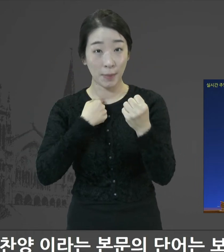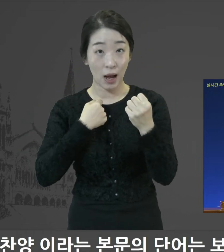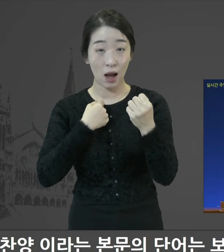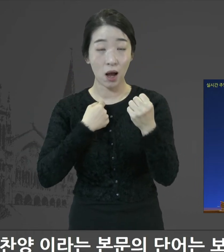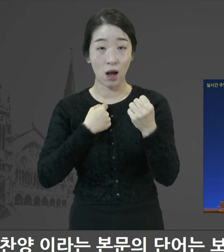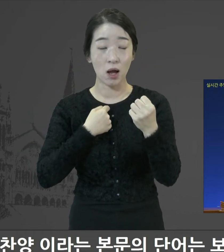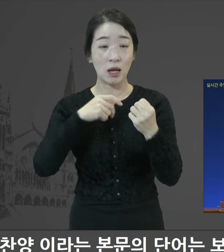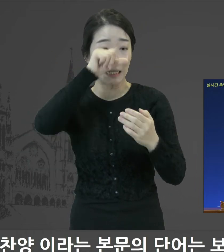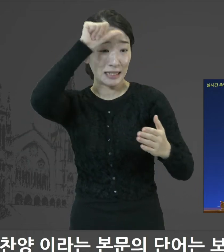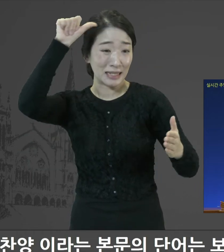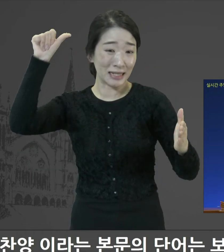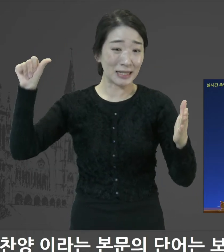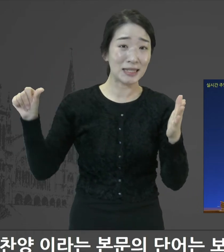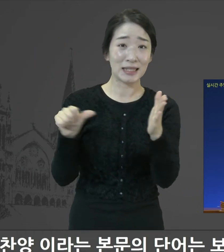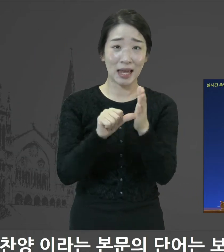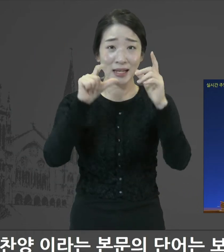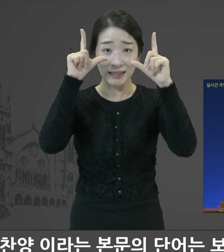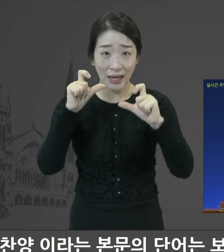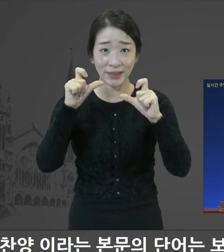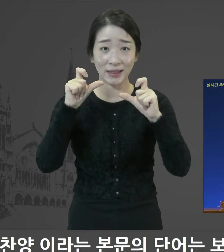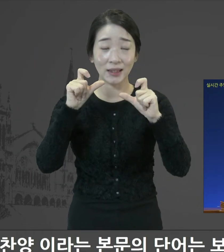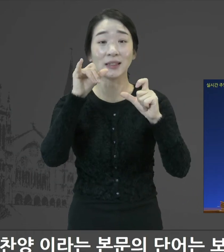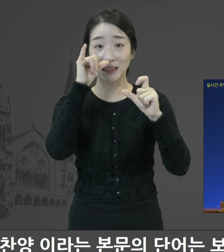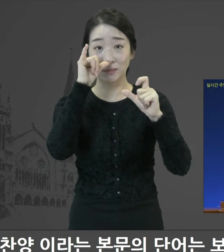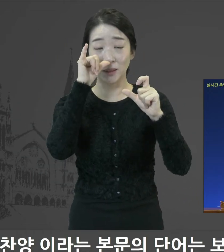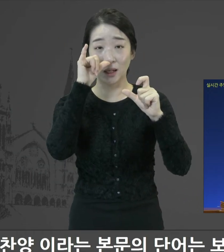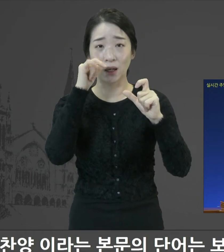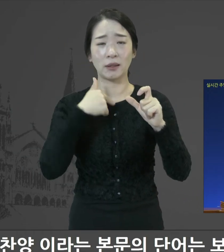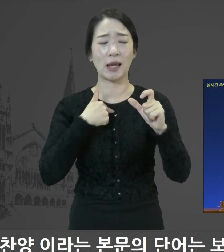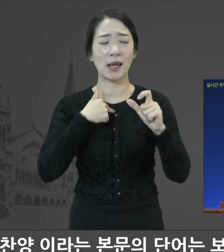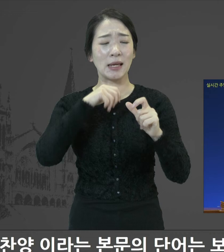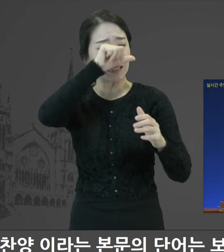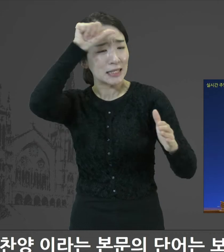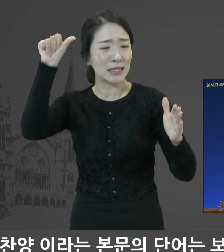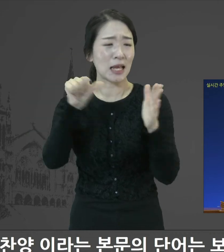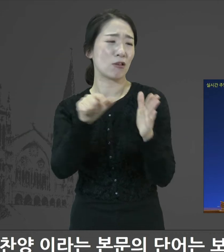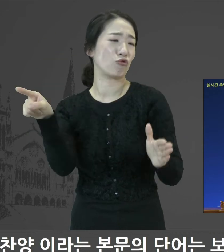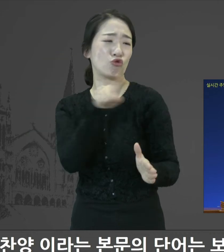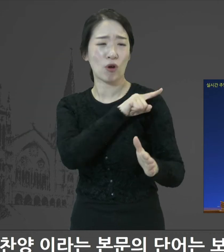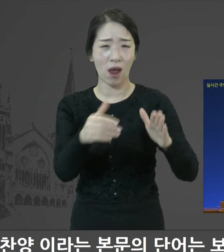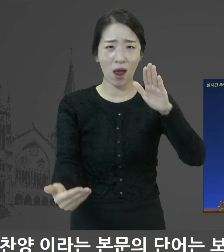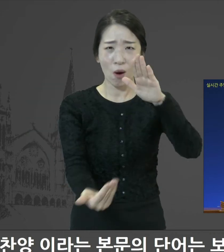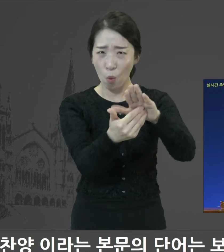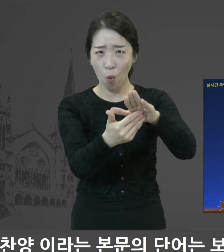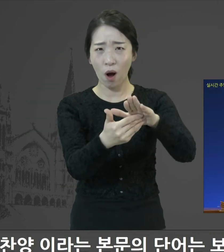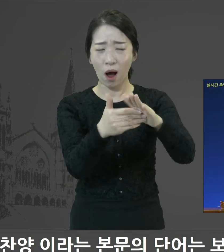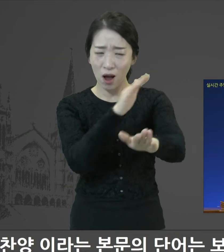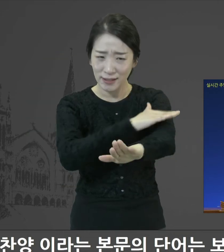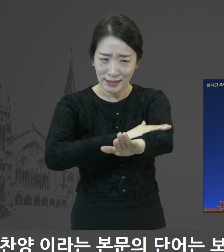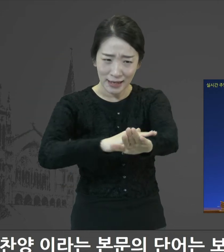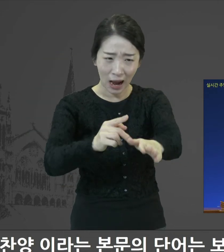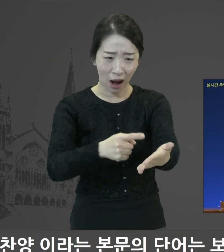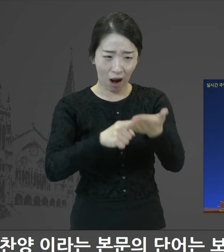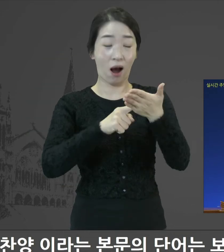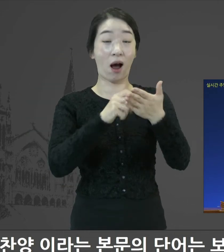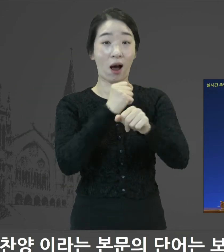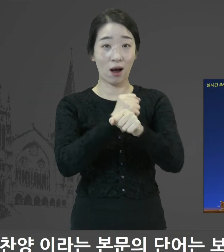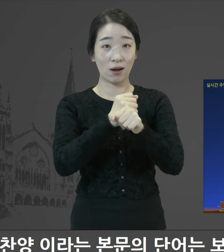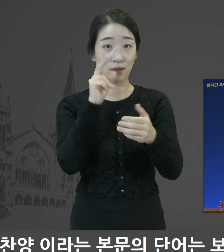말 들어보셨죠? 내 인생의 최고의 잘 나온 사진, 인생샷. 여러분,